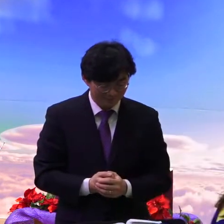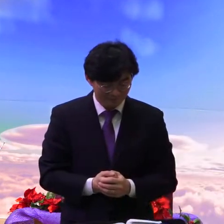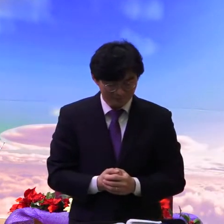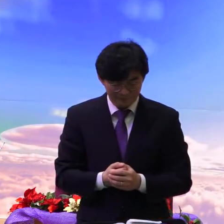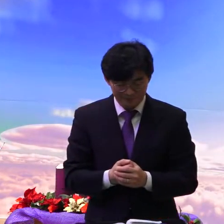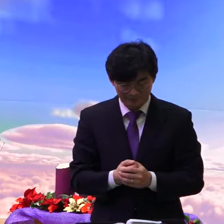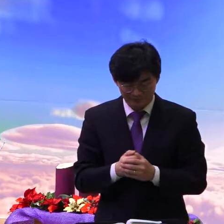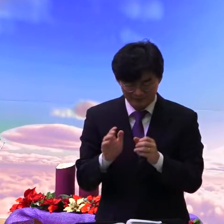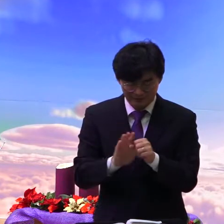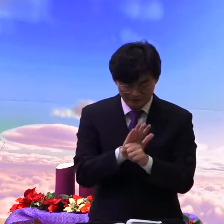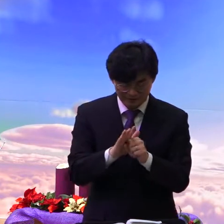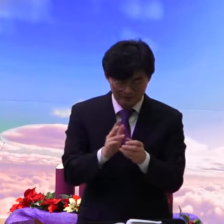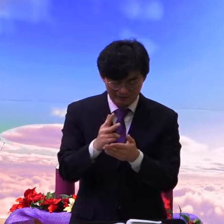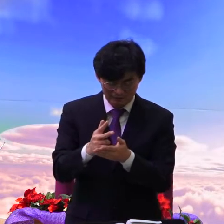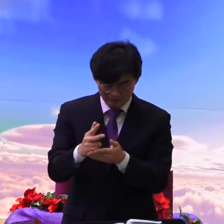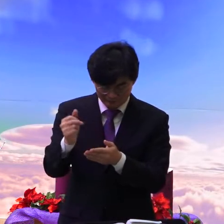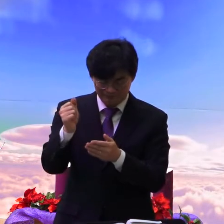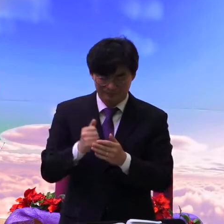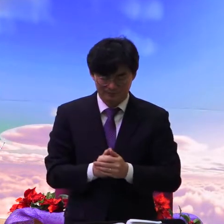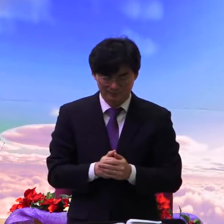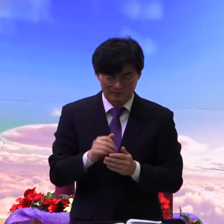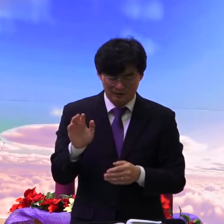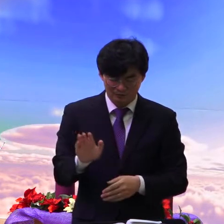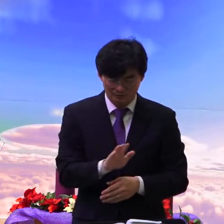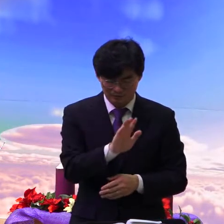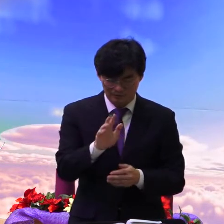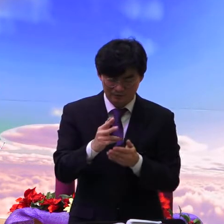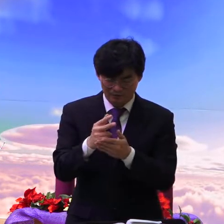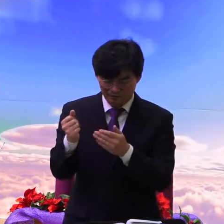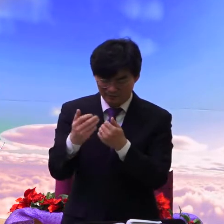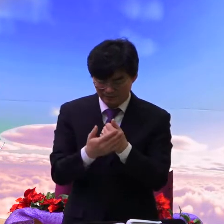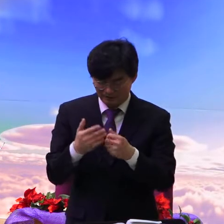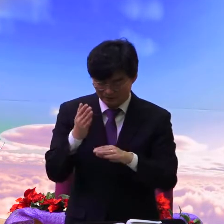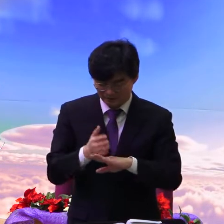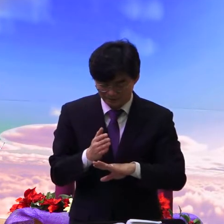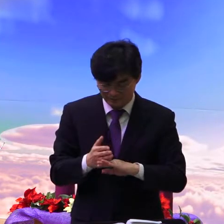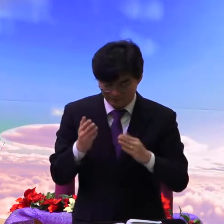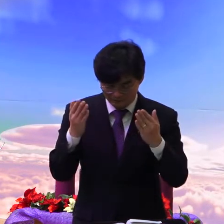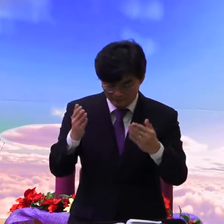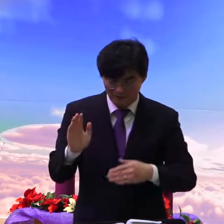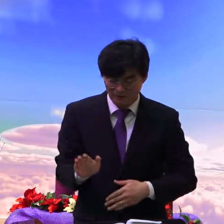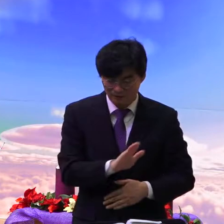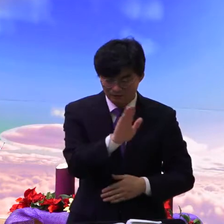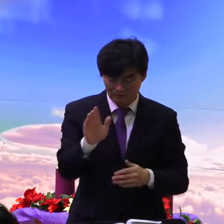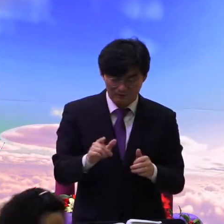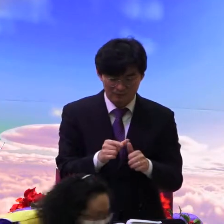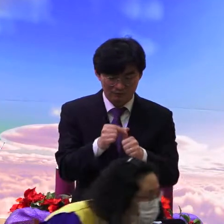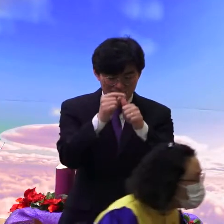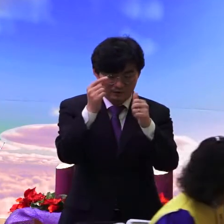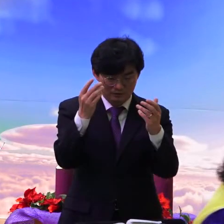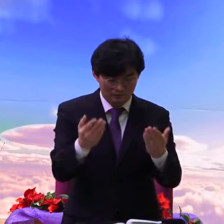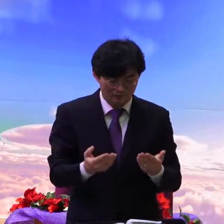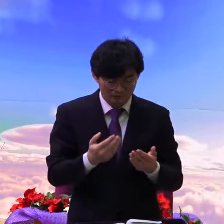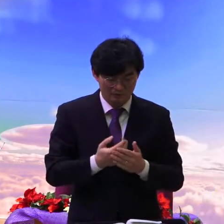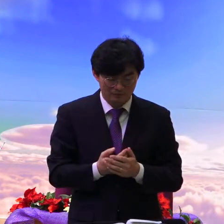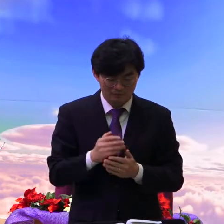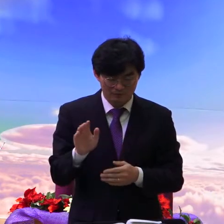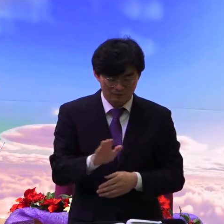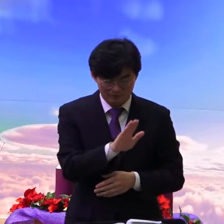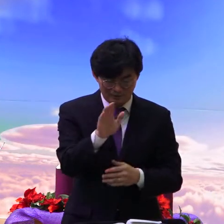사랑의 주님, 우리 주님의 은혜를 감사합니다. 우리를 구원하시고